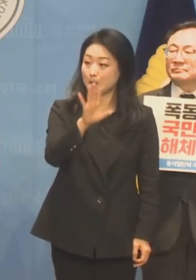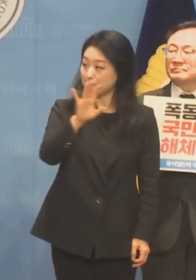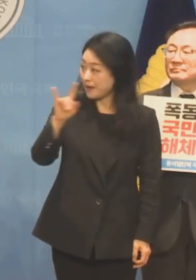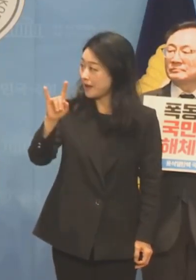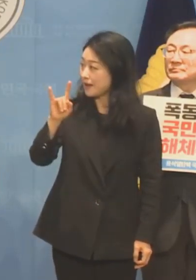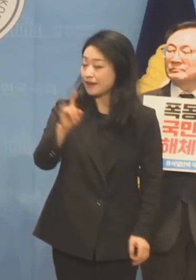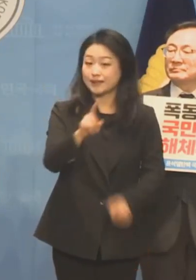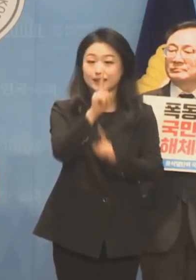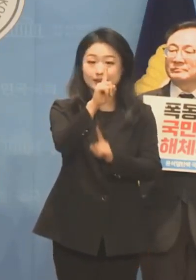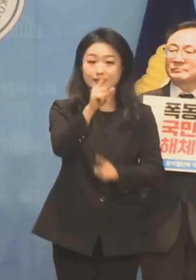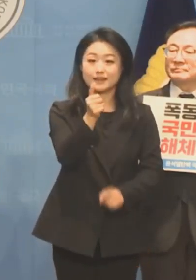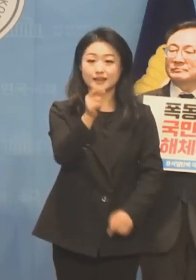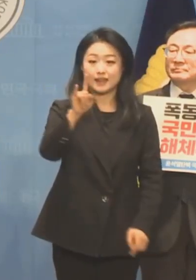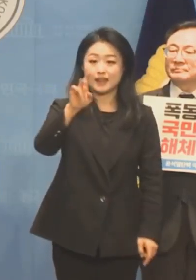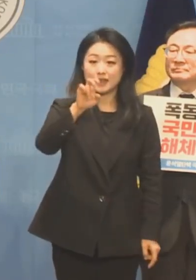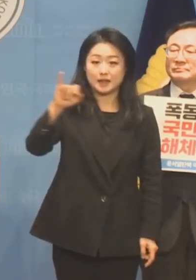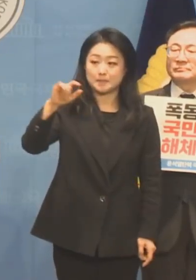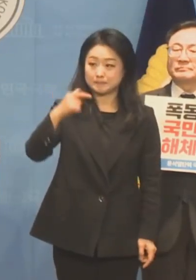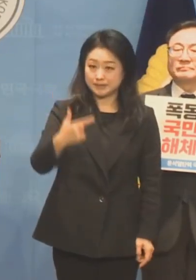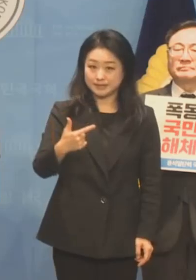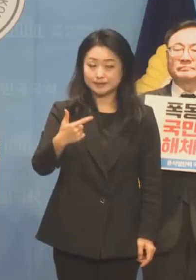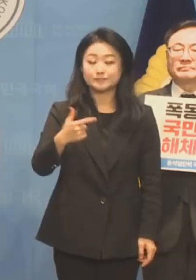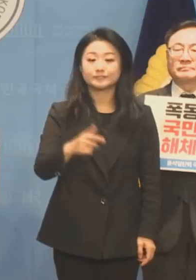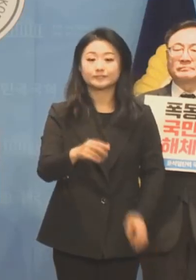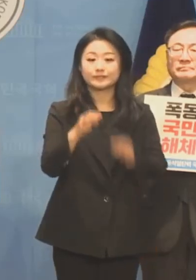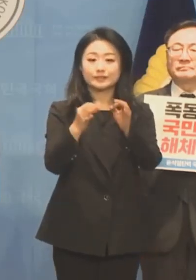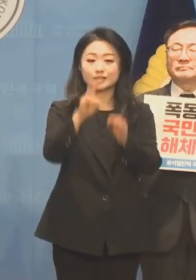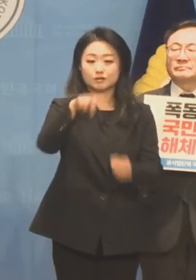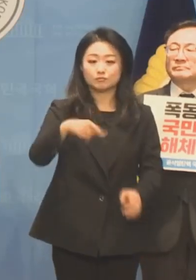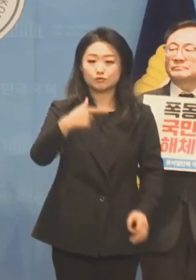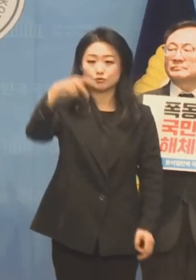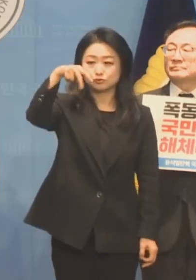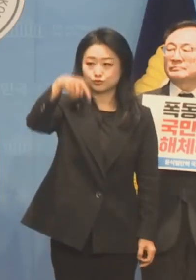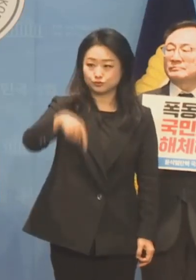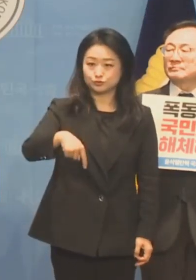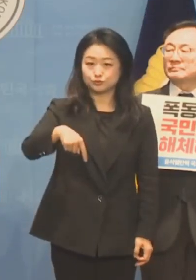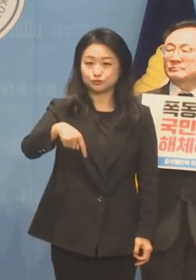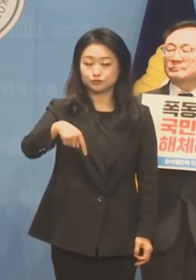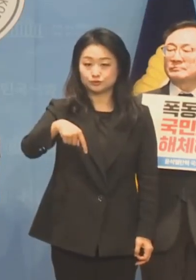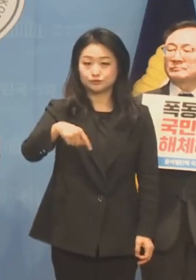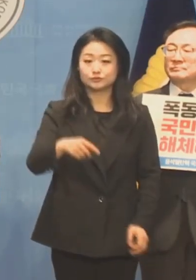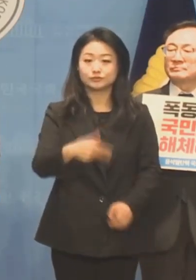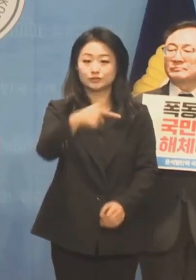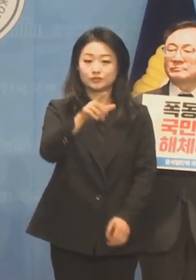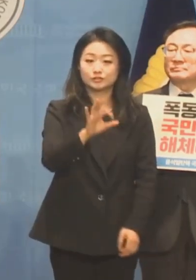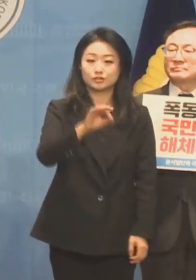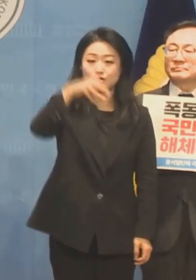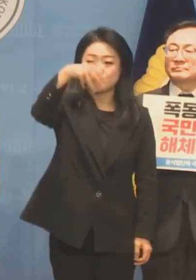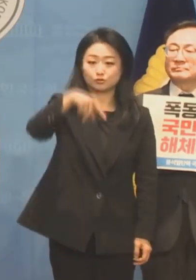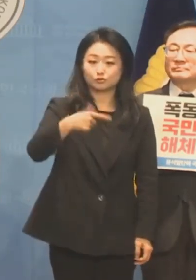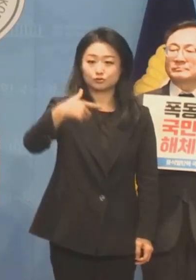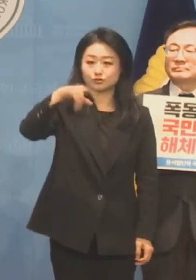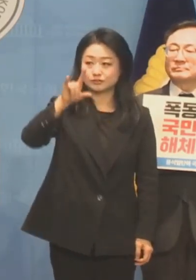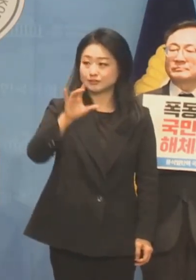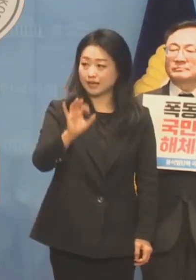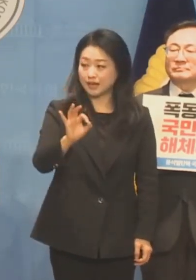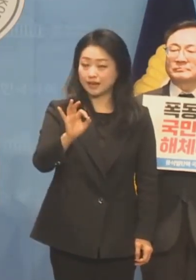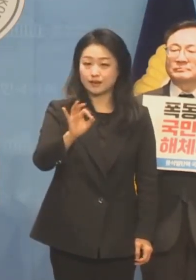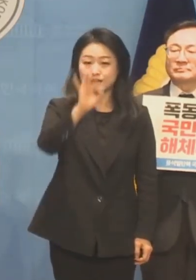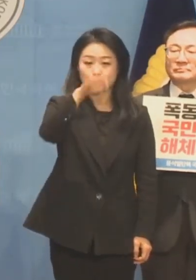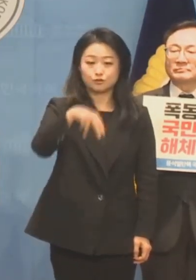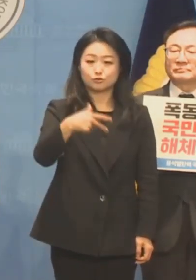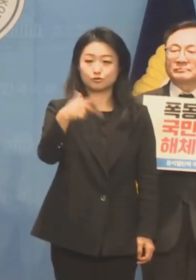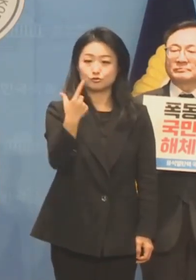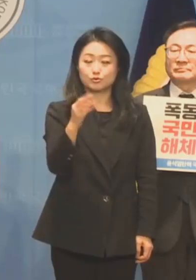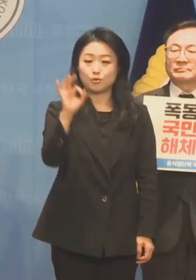오셨습니다. 이혜민 조국혁신당 의원님 오셨습니다. 김문수 민주당 의원님 오셨습니다. 정춘생 의원님 오셨습니다.